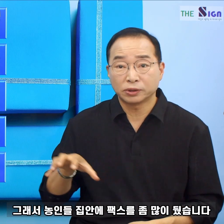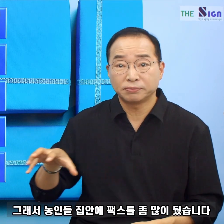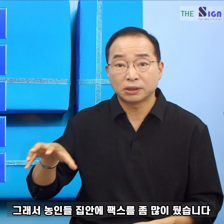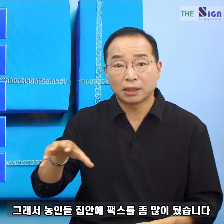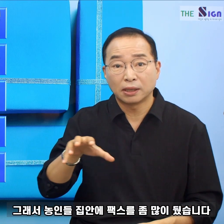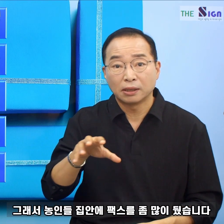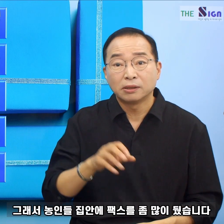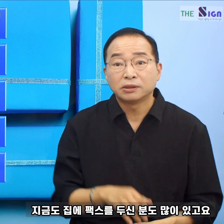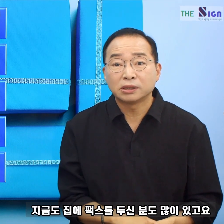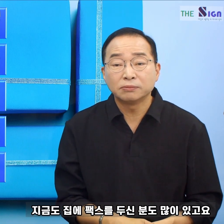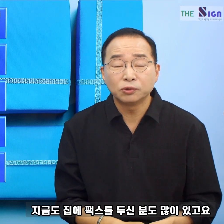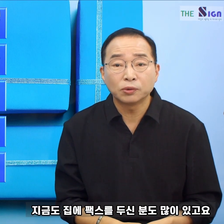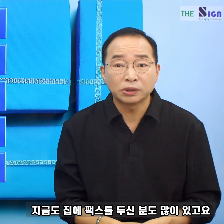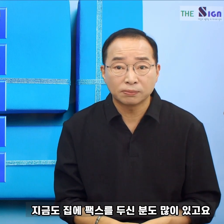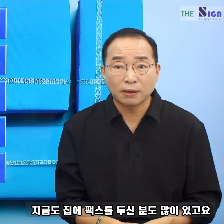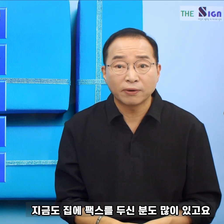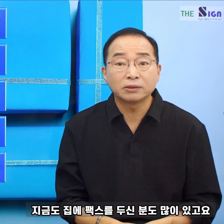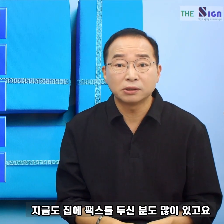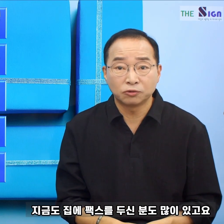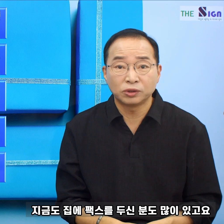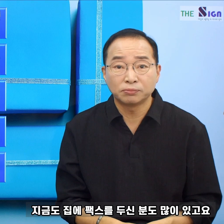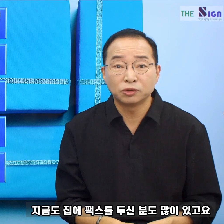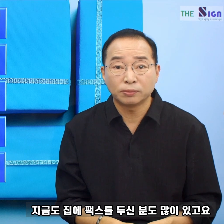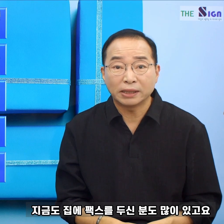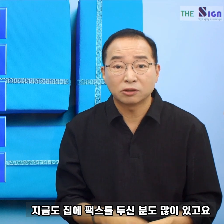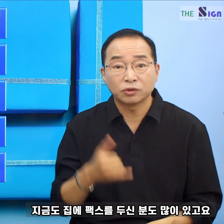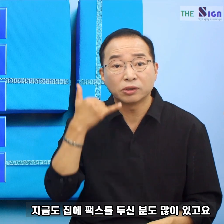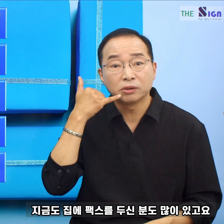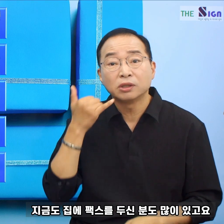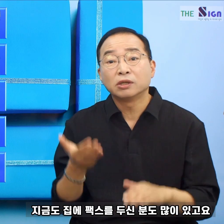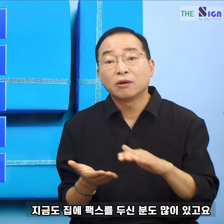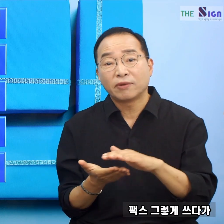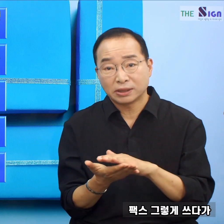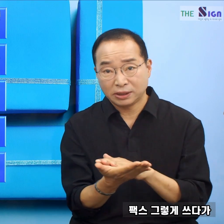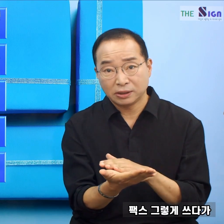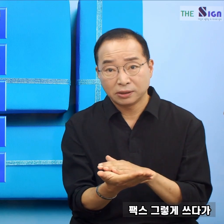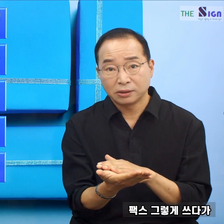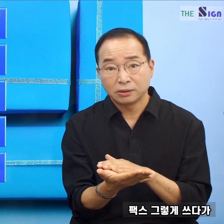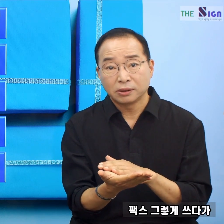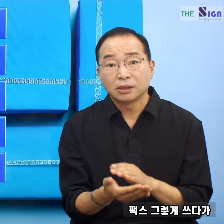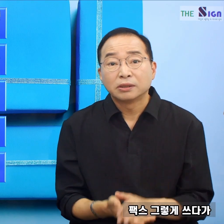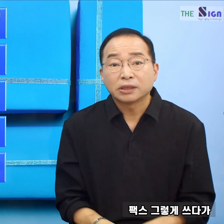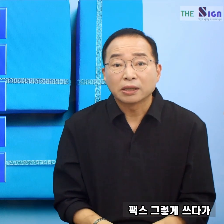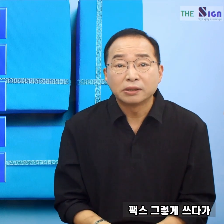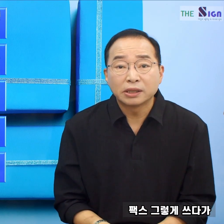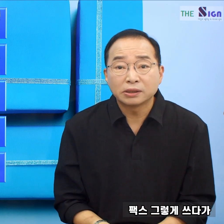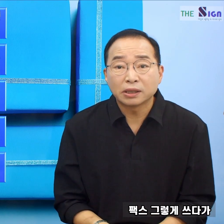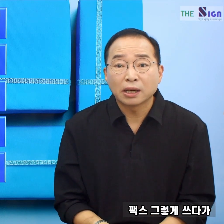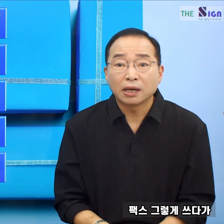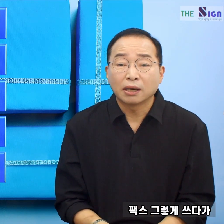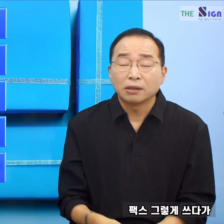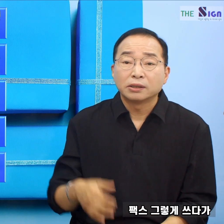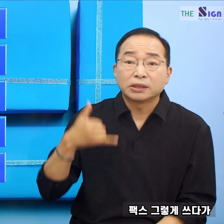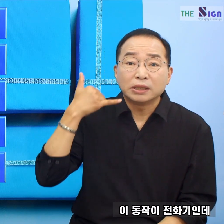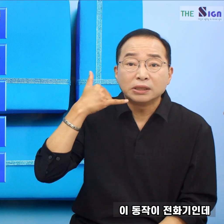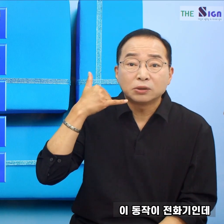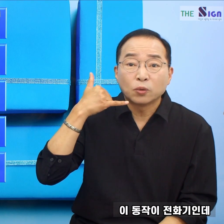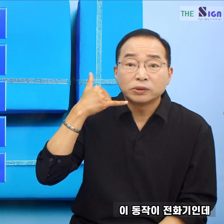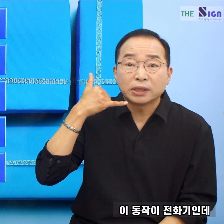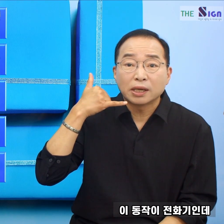뒀습니다. 지금도 집에 팩스를 두신 분도 많이 있고요. 팩스. 자, 그렇게 쓰다가, 자, 이